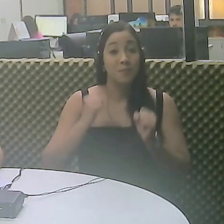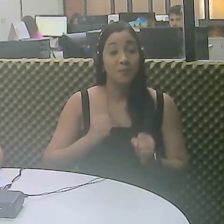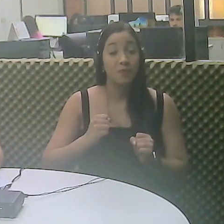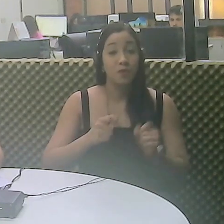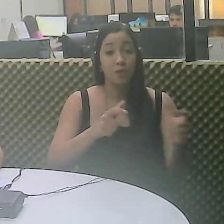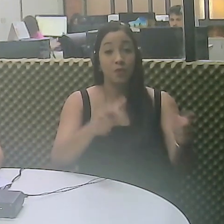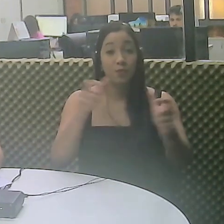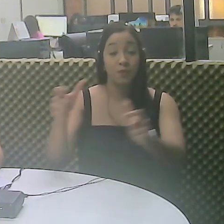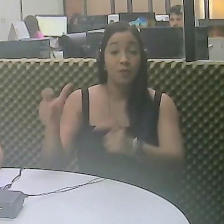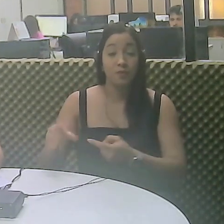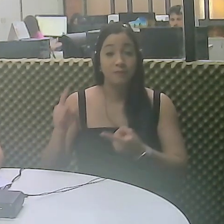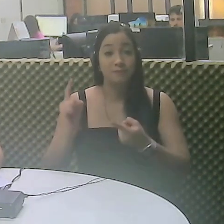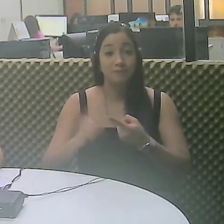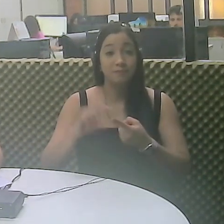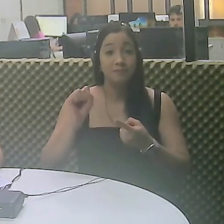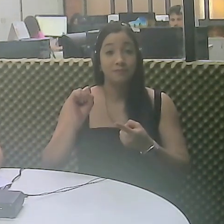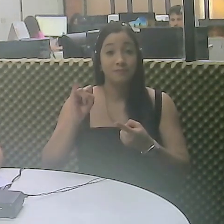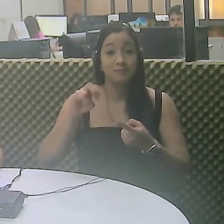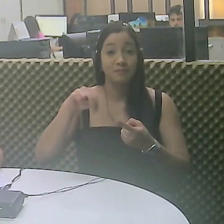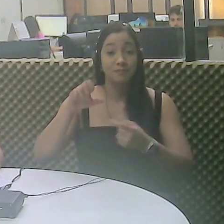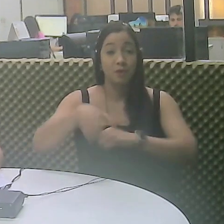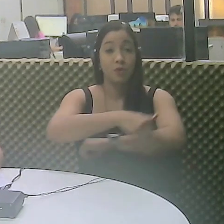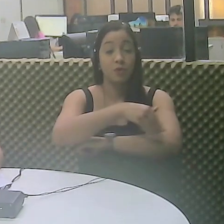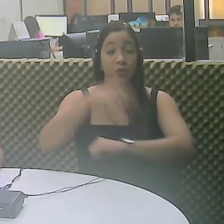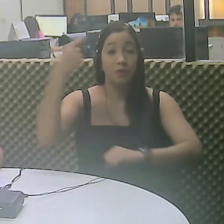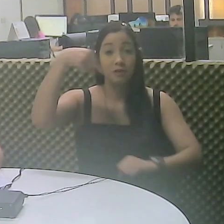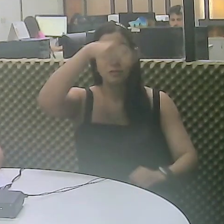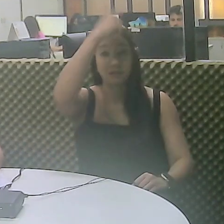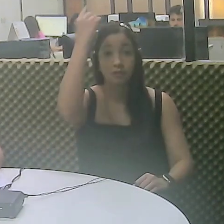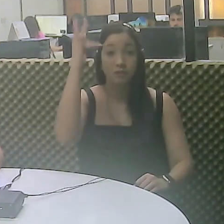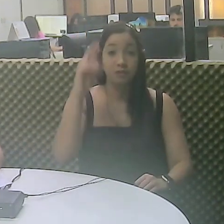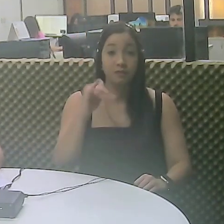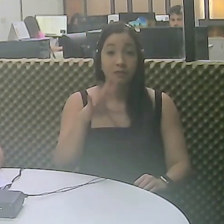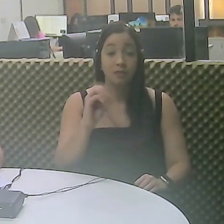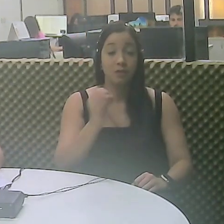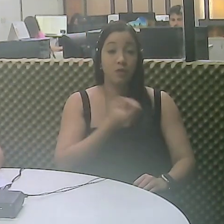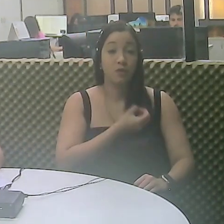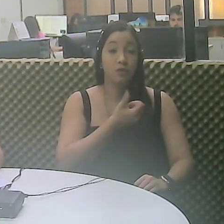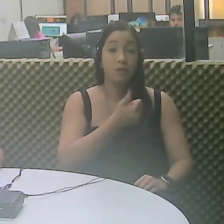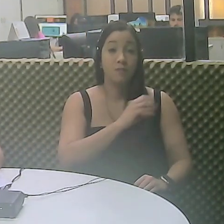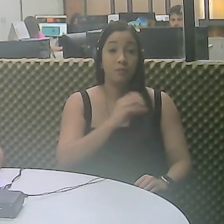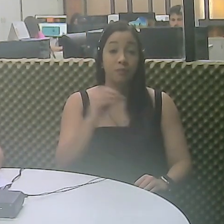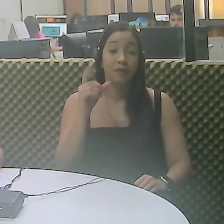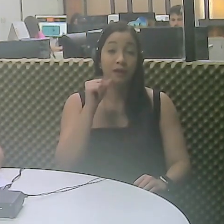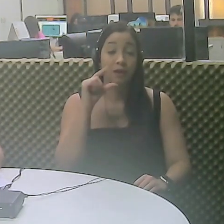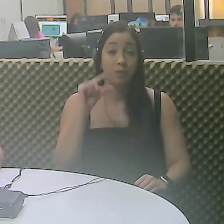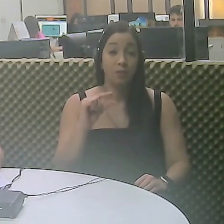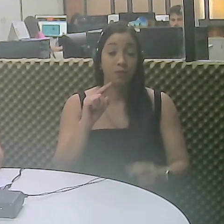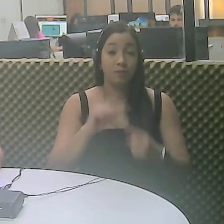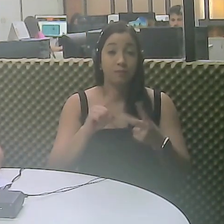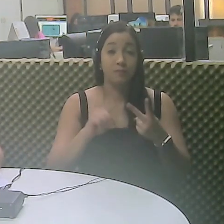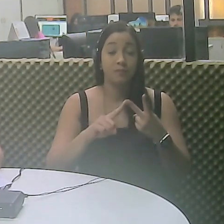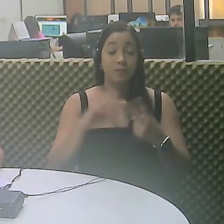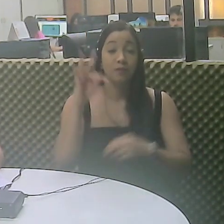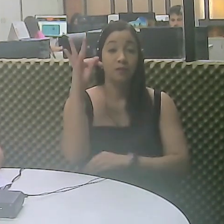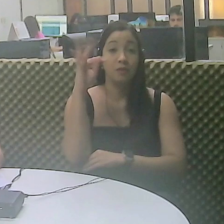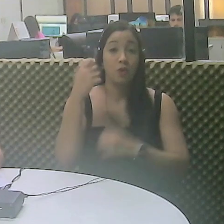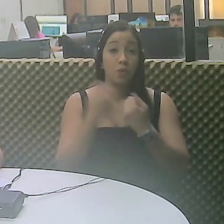nos seguintes locais: Cine, que fica na Rua São Francisco de Assis, número 100, no Lagoinha; Terminais